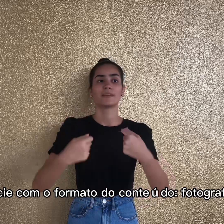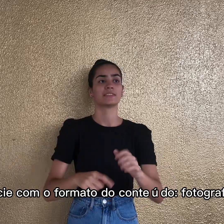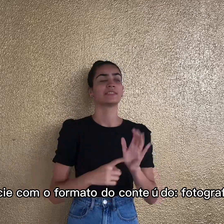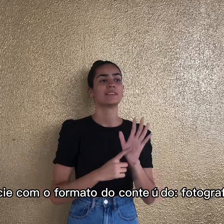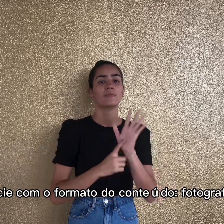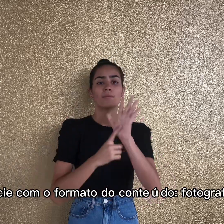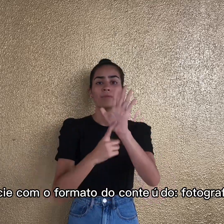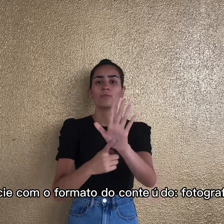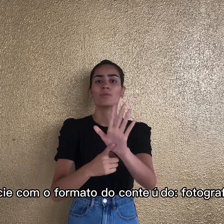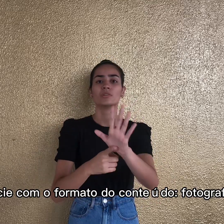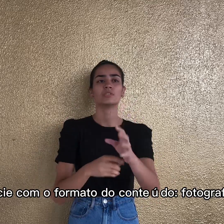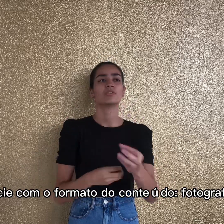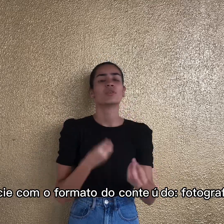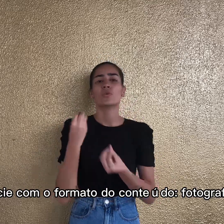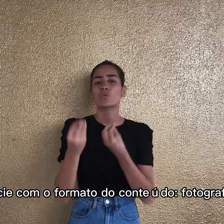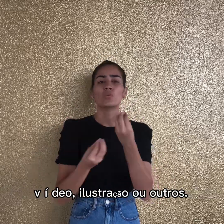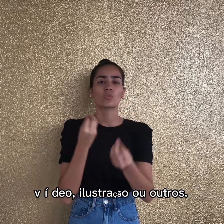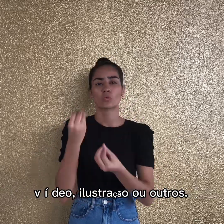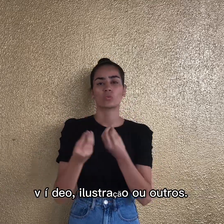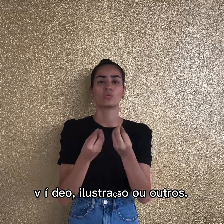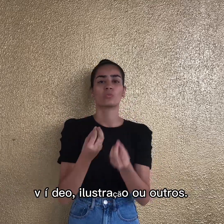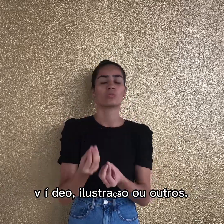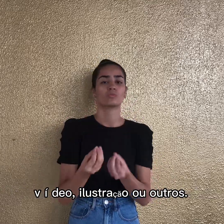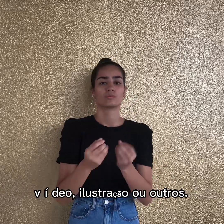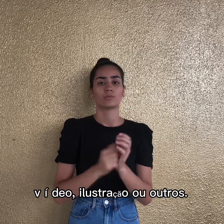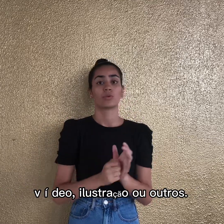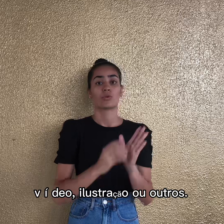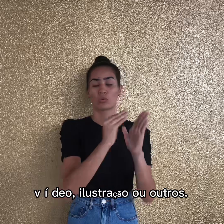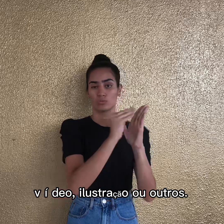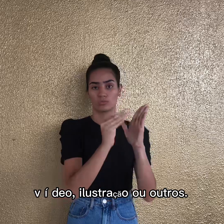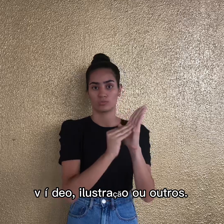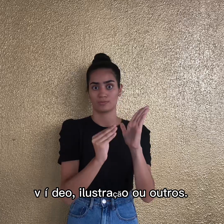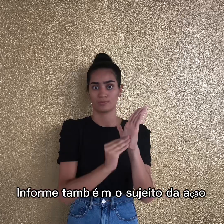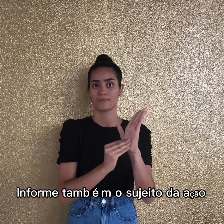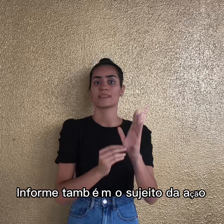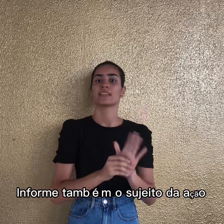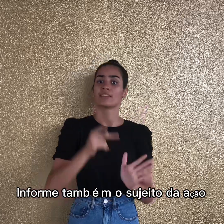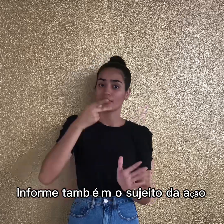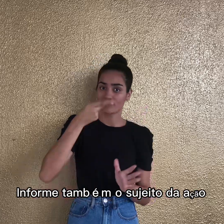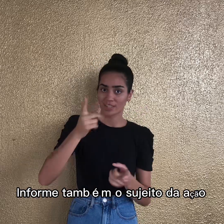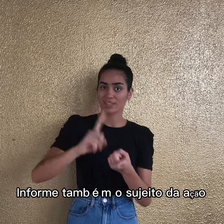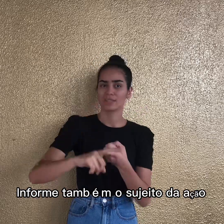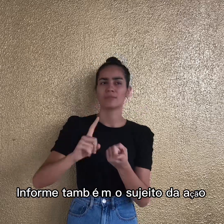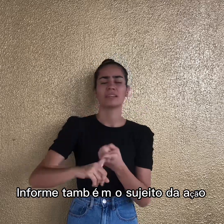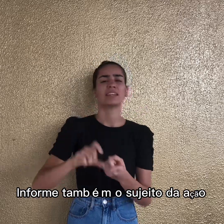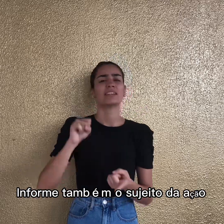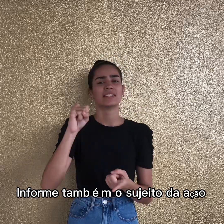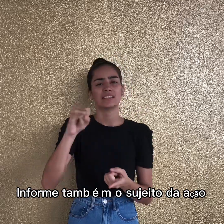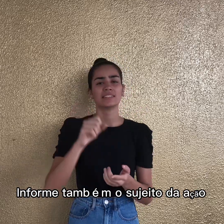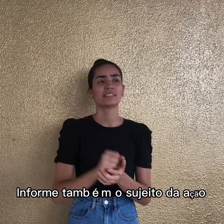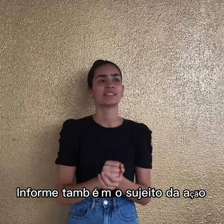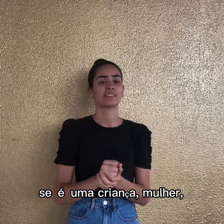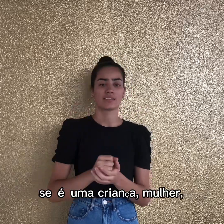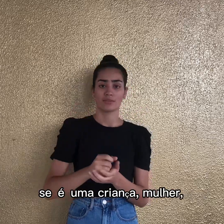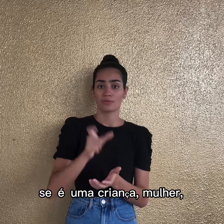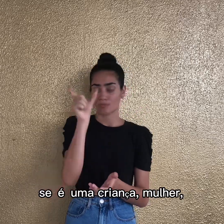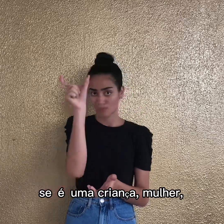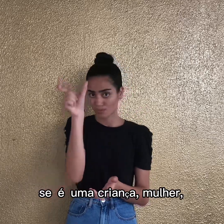do conteúdo, fotografia, vídeo, ilustração ou outros. Informe também o sujeito da ação, se é uma